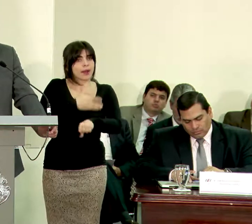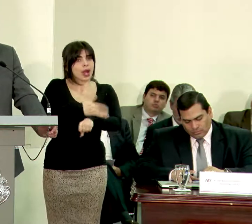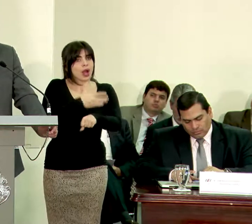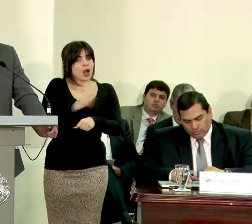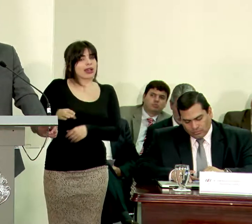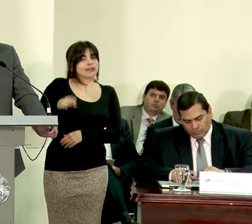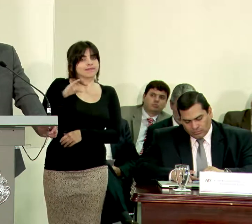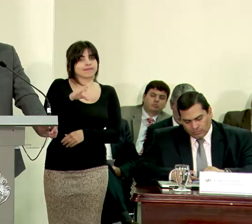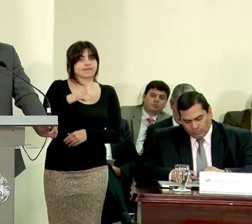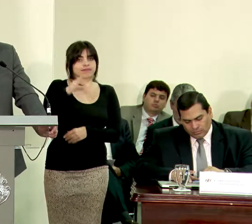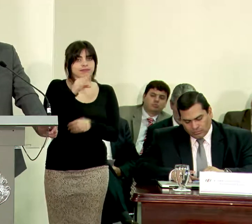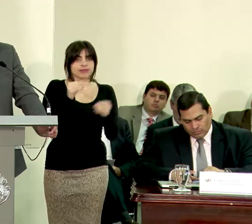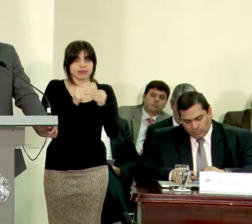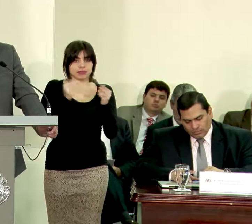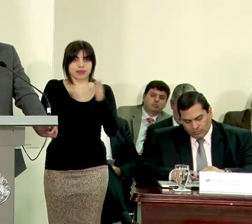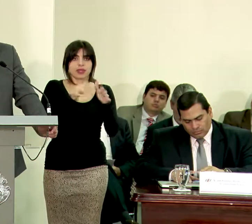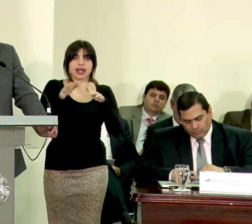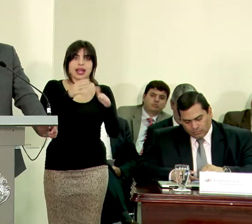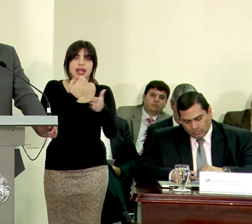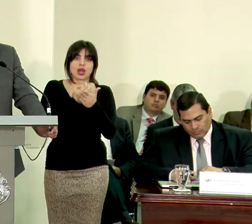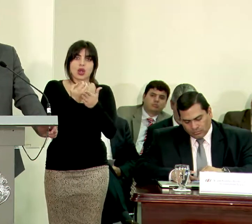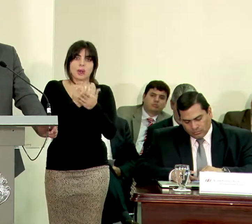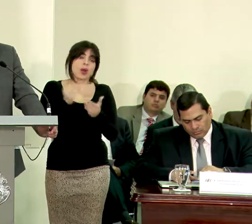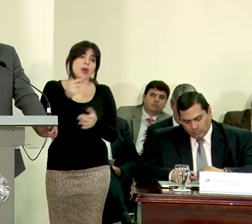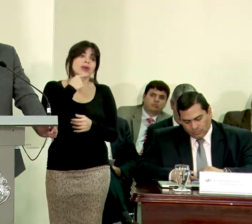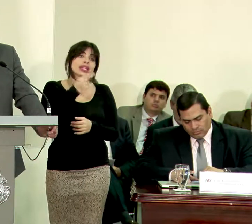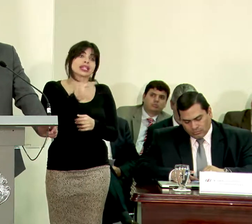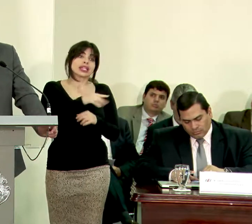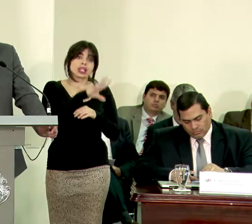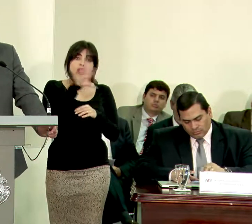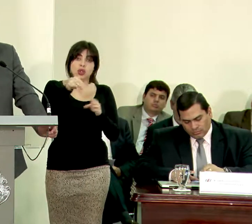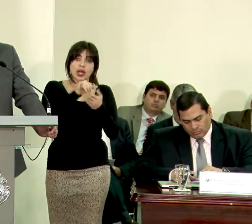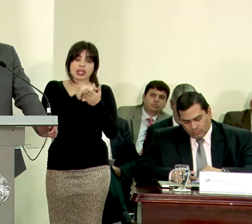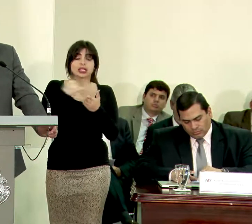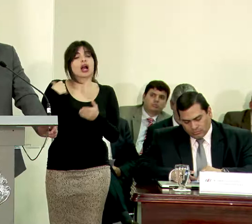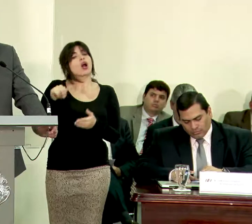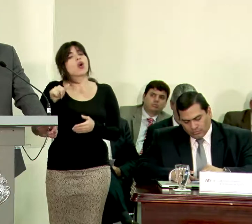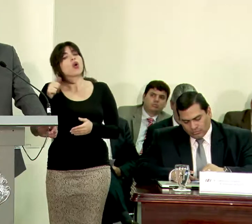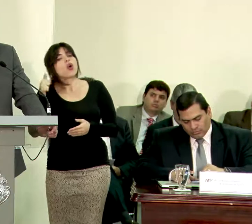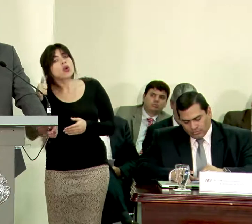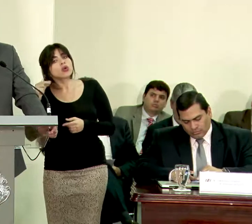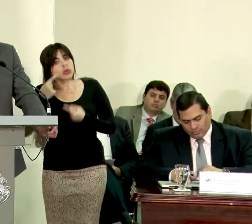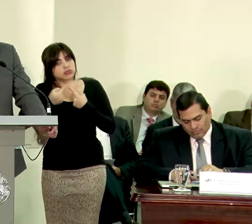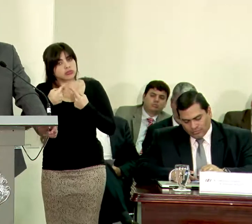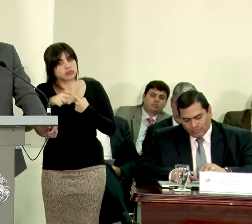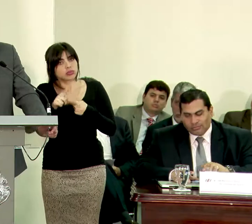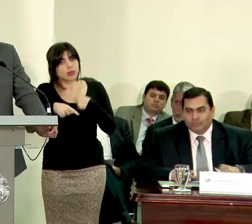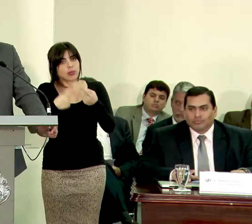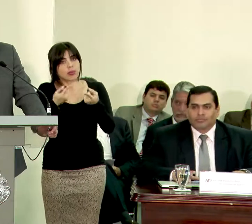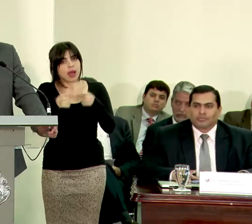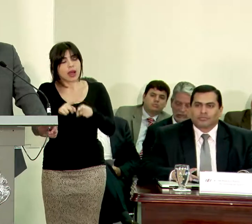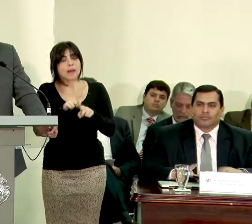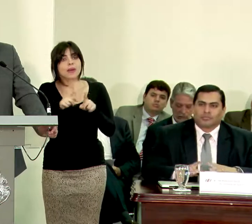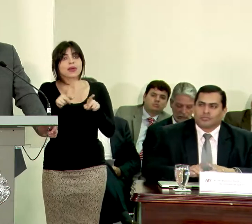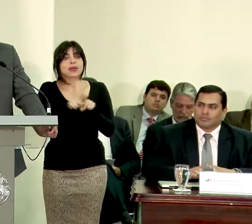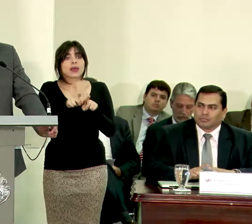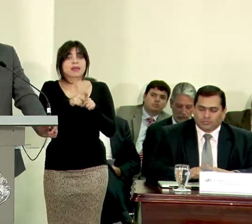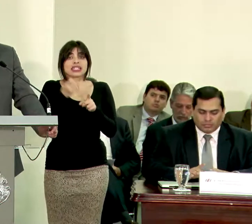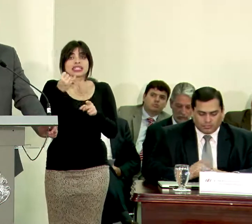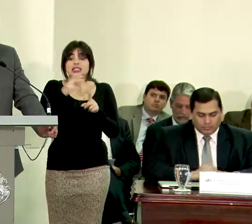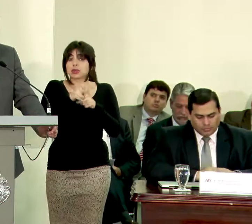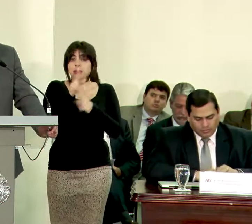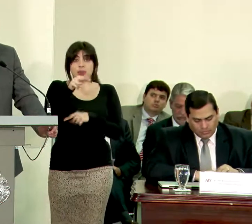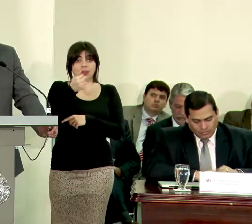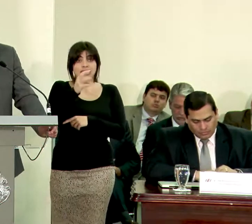inyecta capital. Eso es reactivación de economía. Y como les digo, las que están ahí, otras están en camino, también que si no inician en el